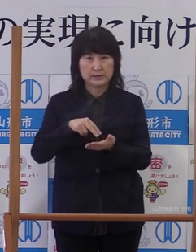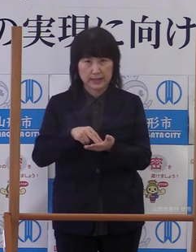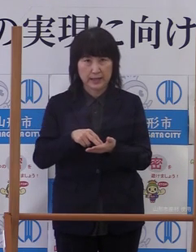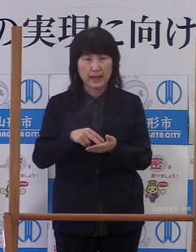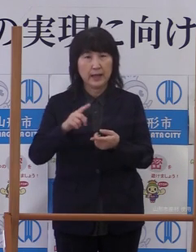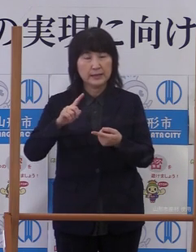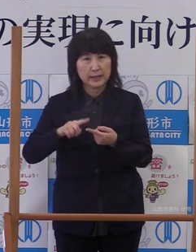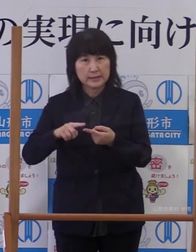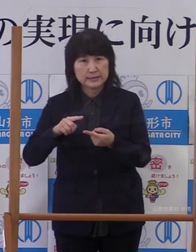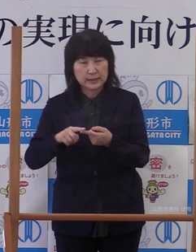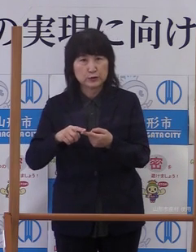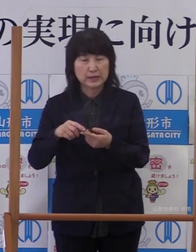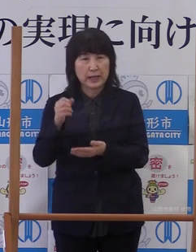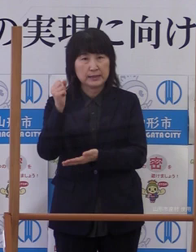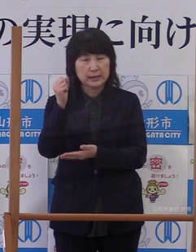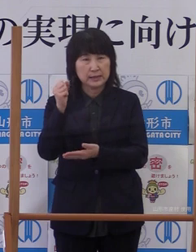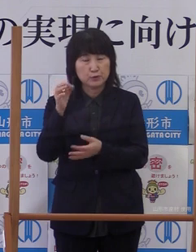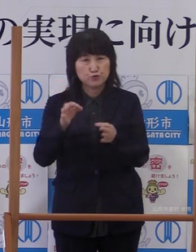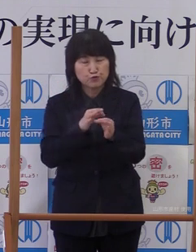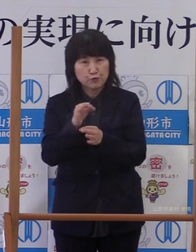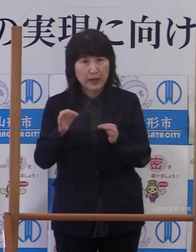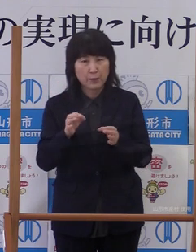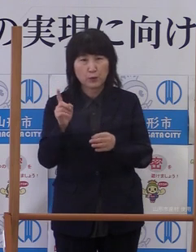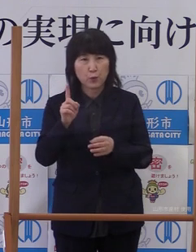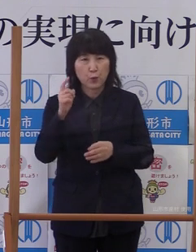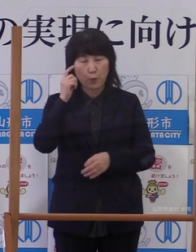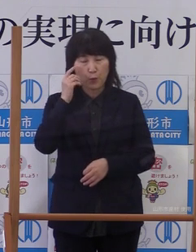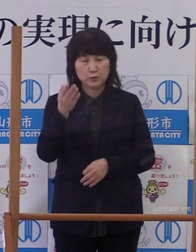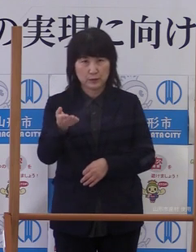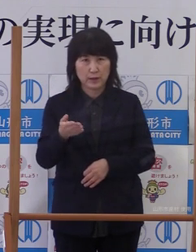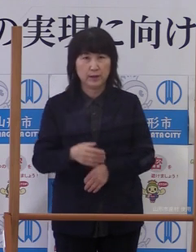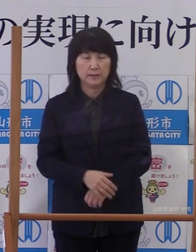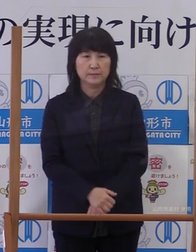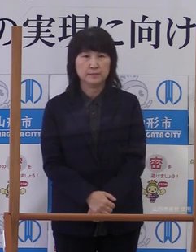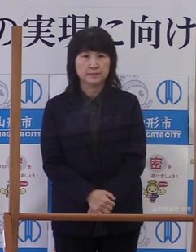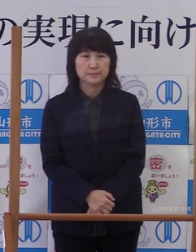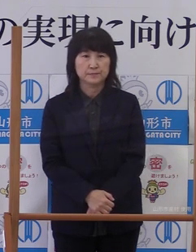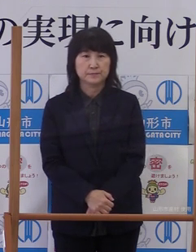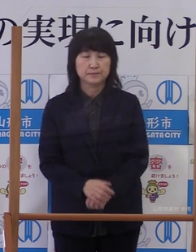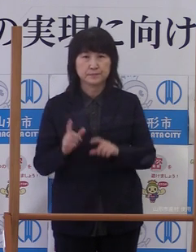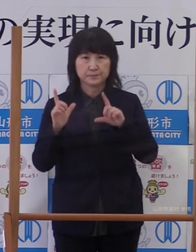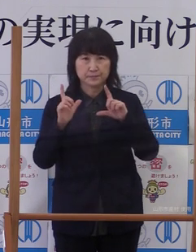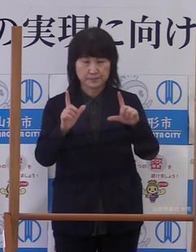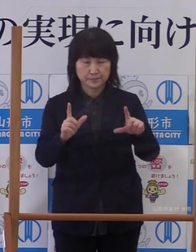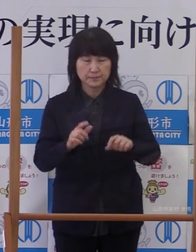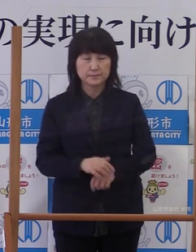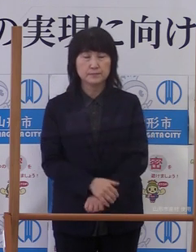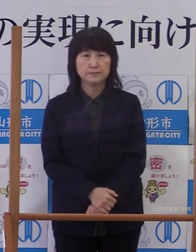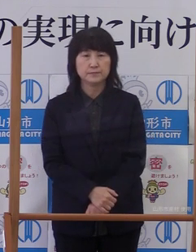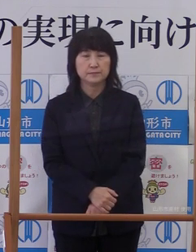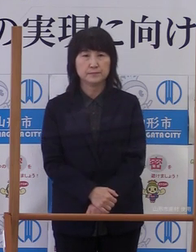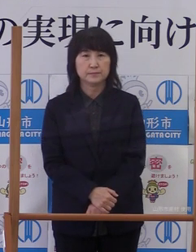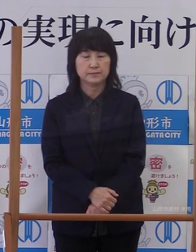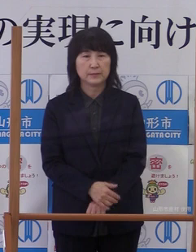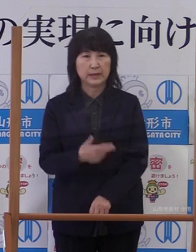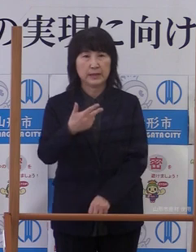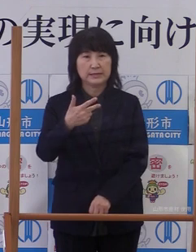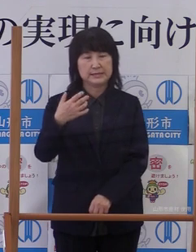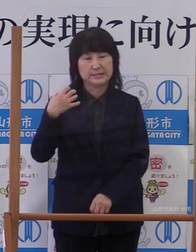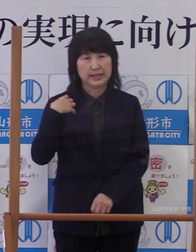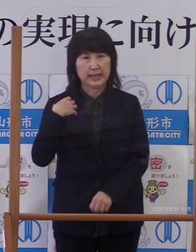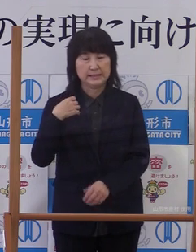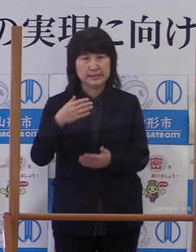切な財政運営というところでどのようにお考えがありますでしょうか。 はい、まず私債残高